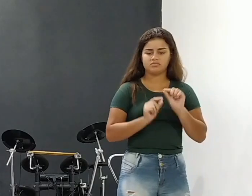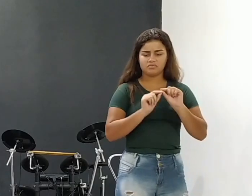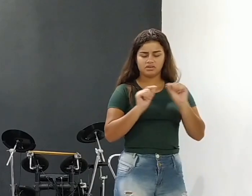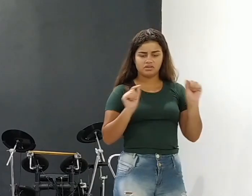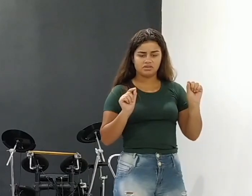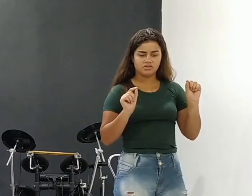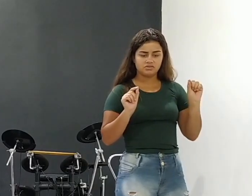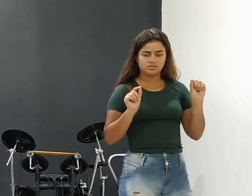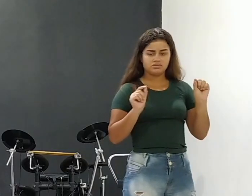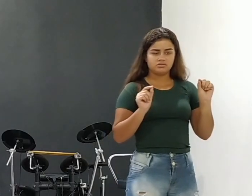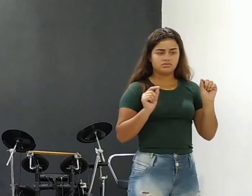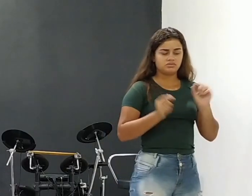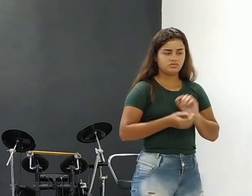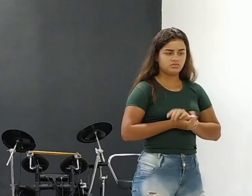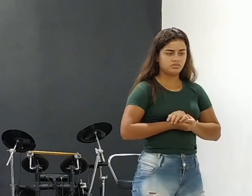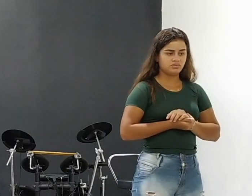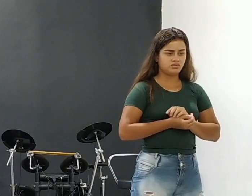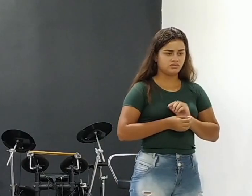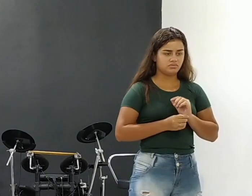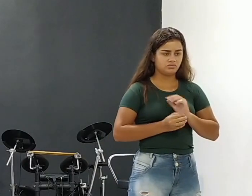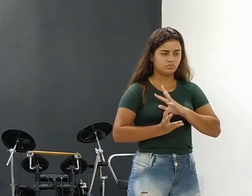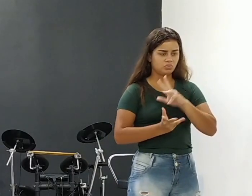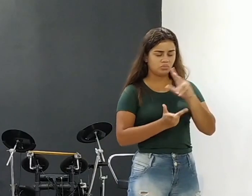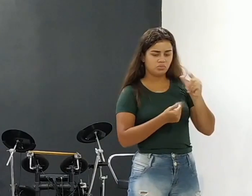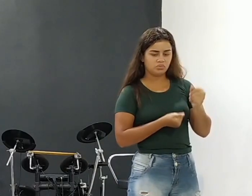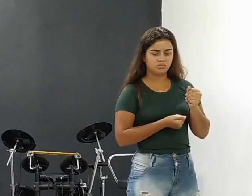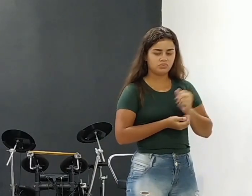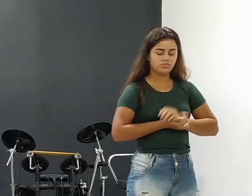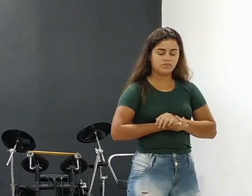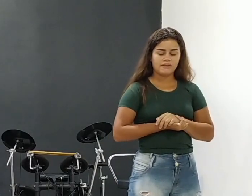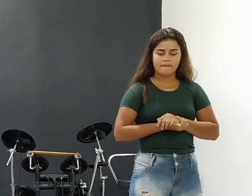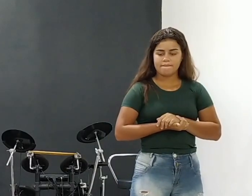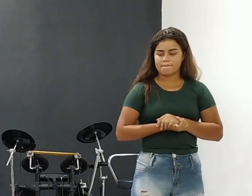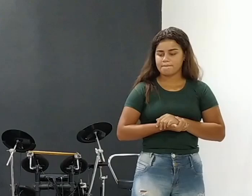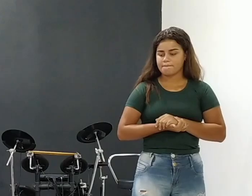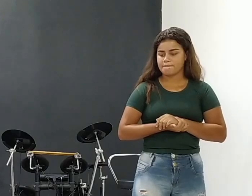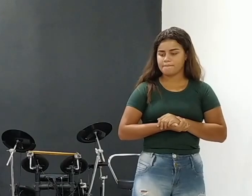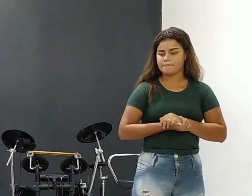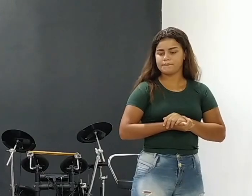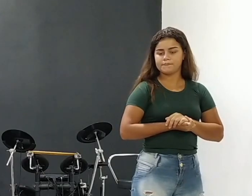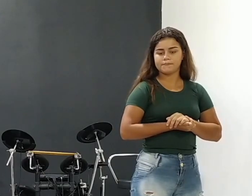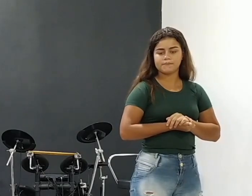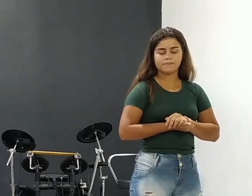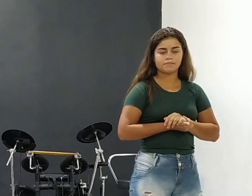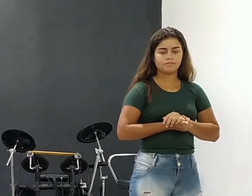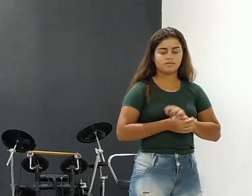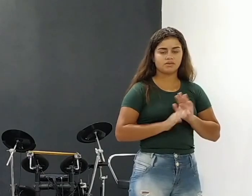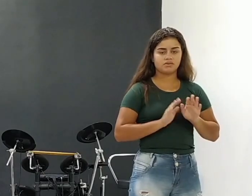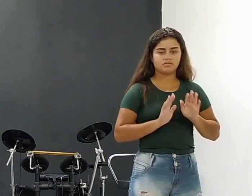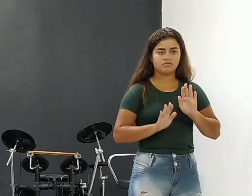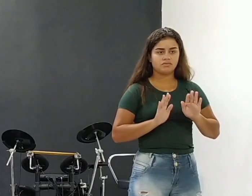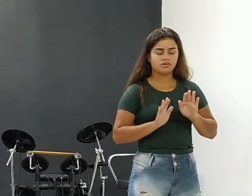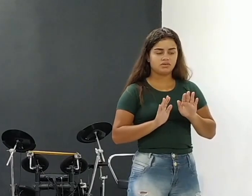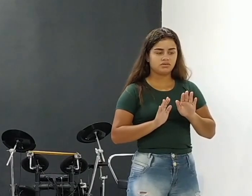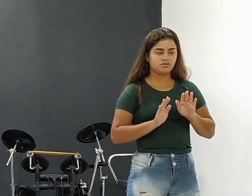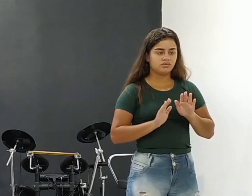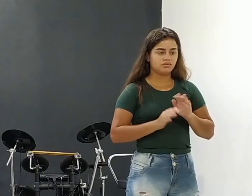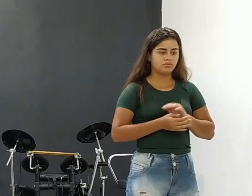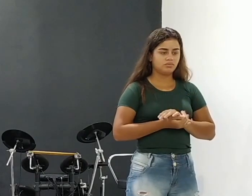frases, jargões que a gente usa, às vezes até aqui no nosso meio, como muitos dizem, gospel,